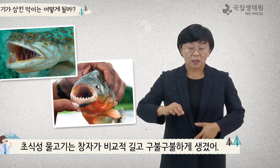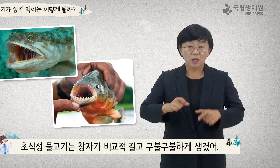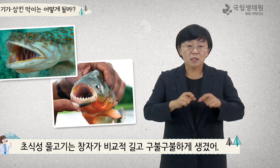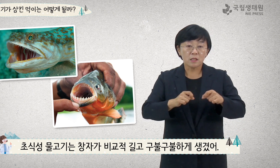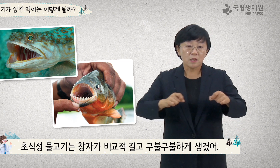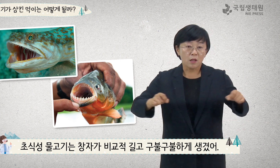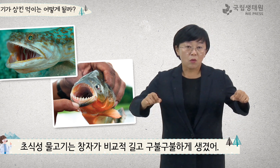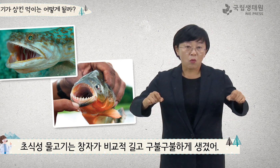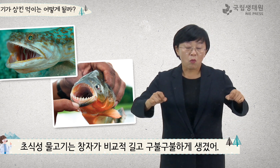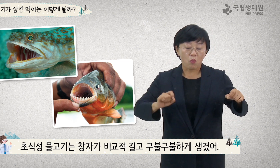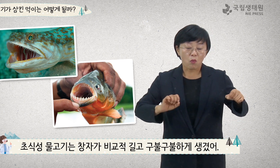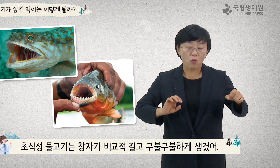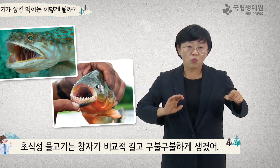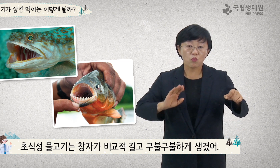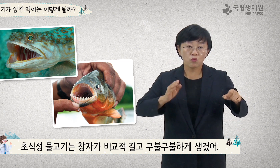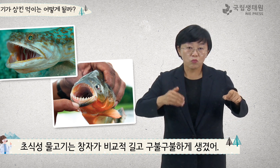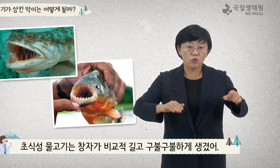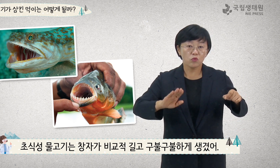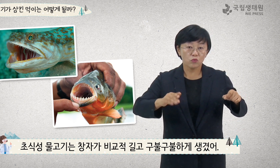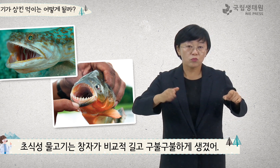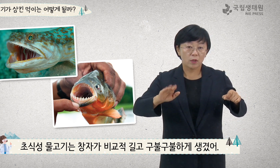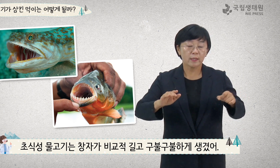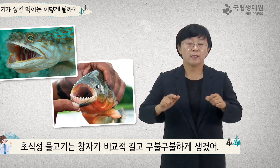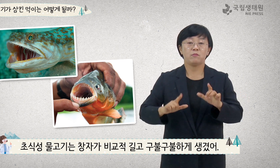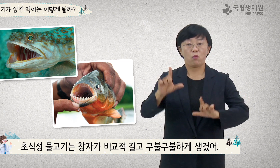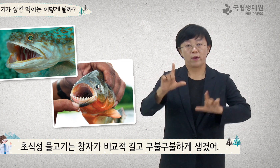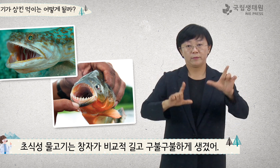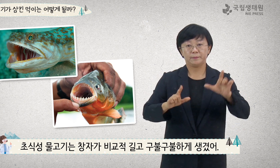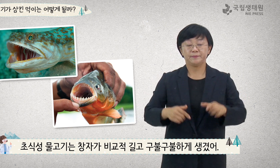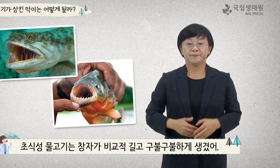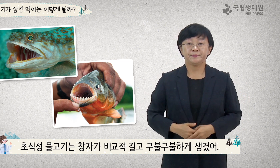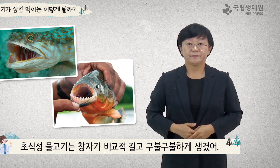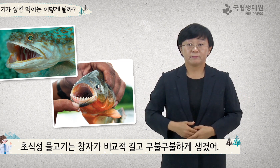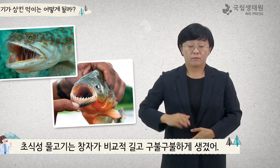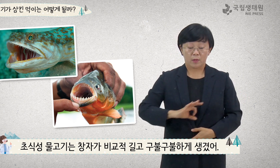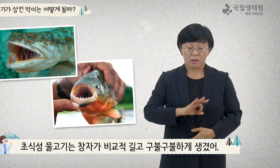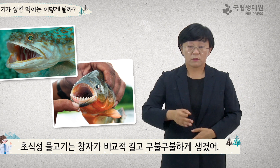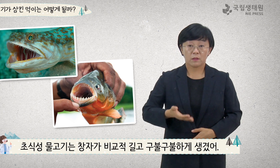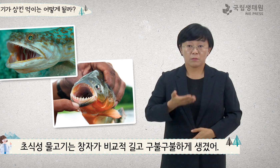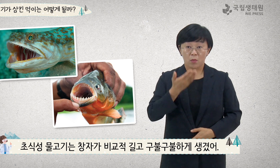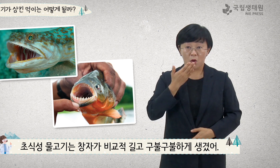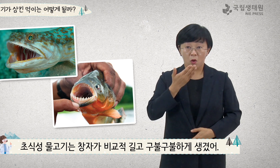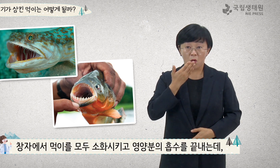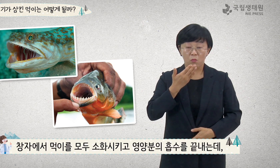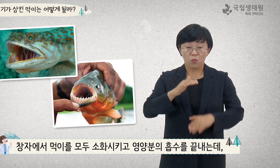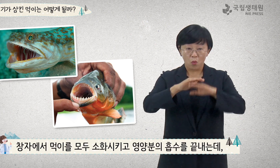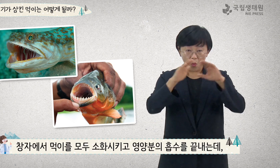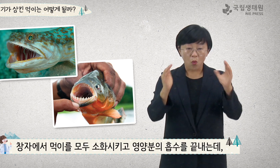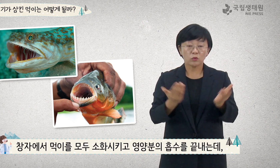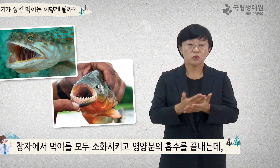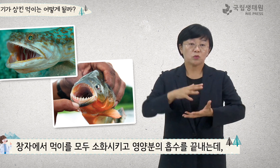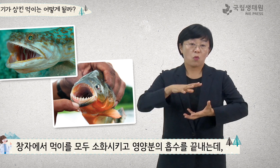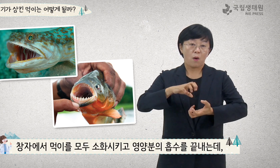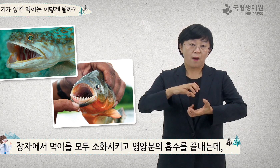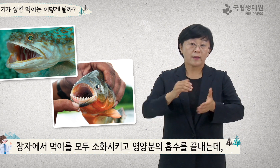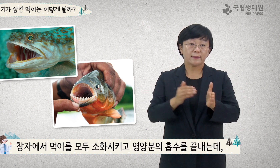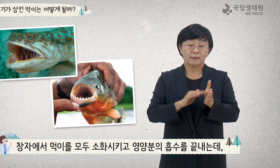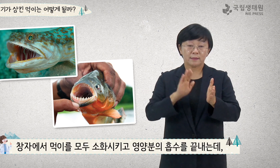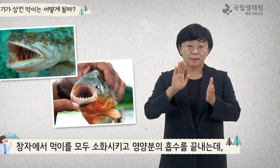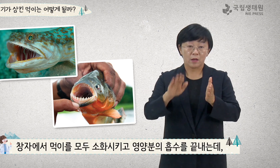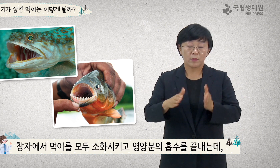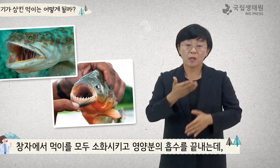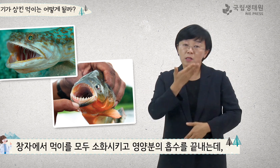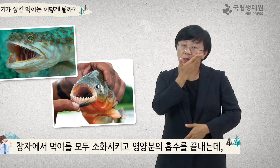초식성 물고기는 창자가 비교적 길고 구불구불하게 생겼어. 창자에서 먹이를